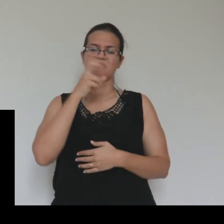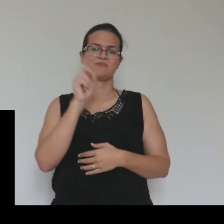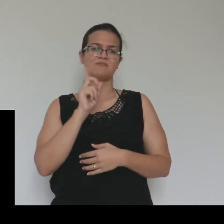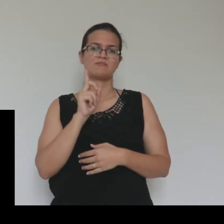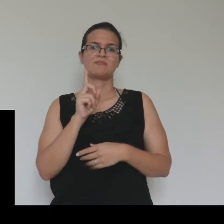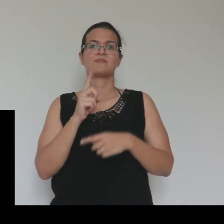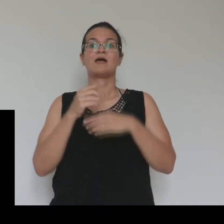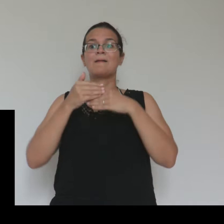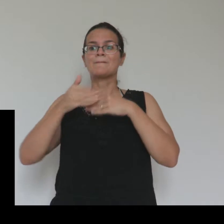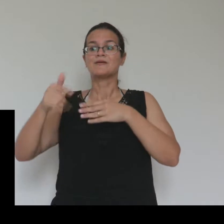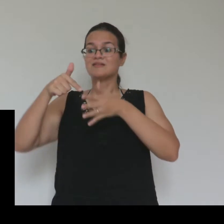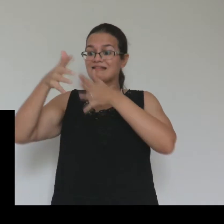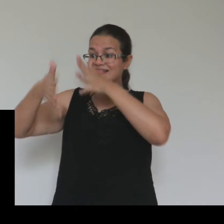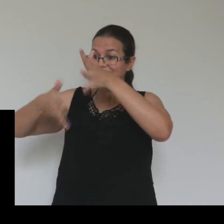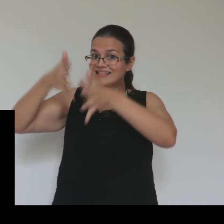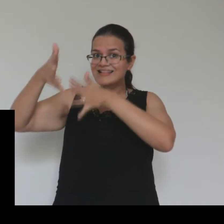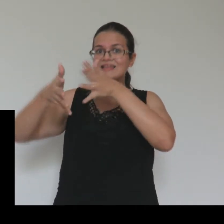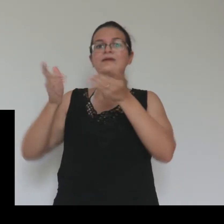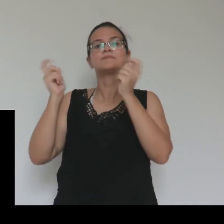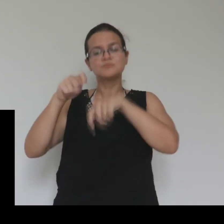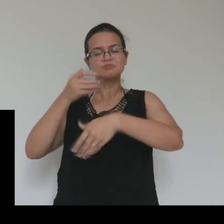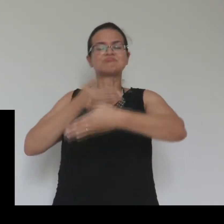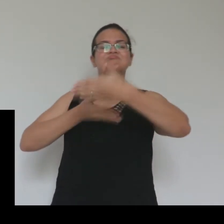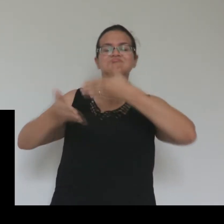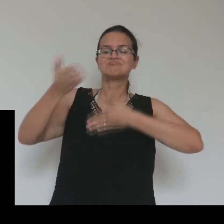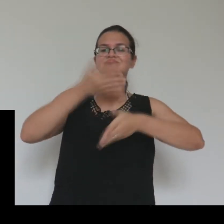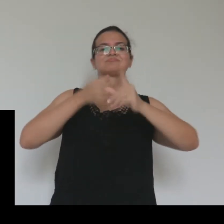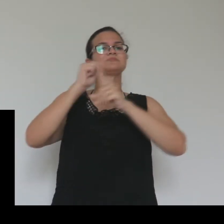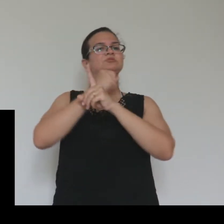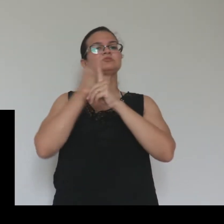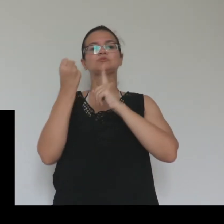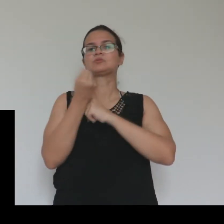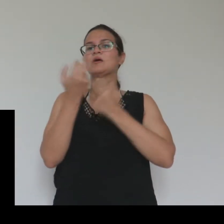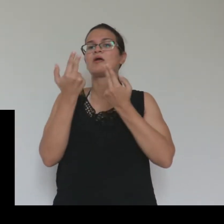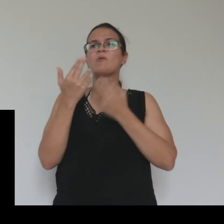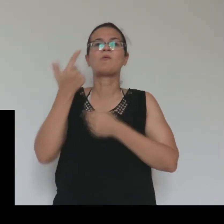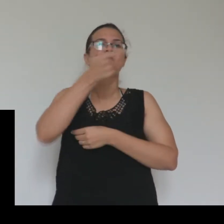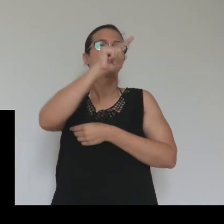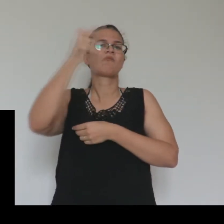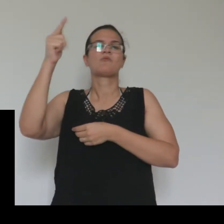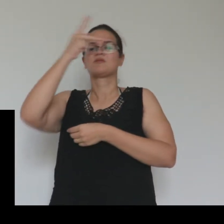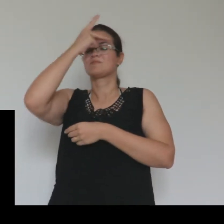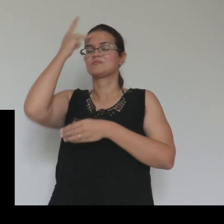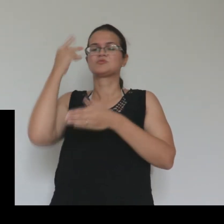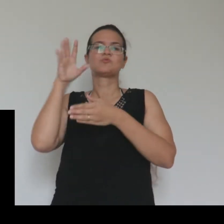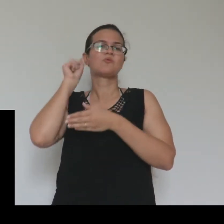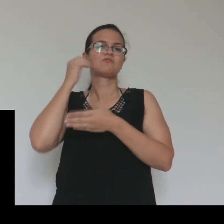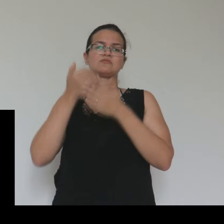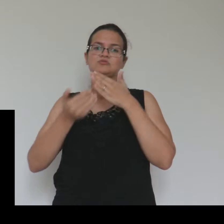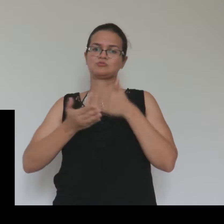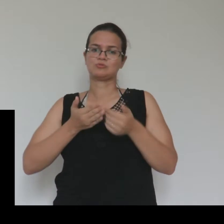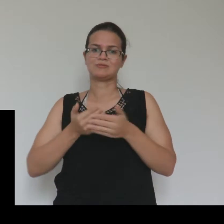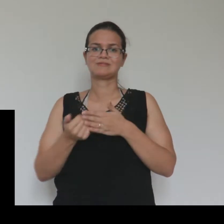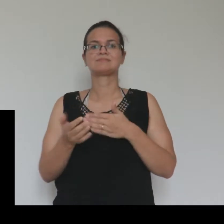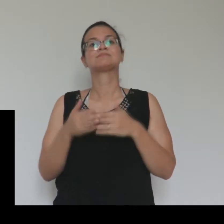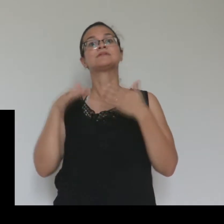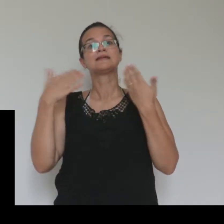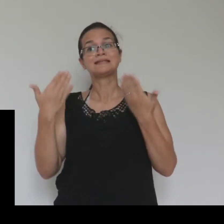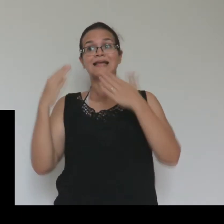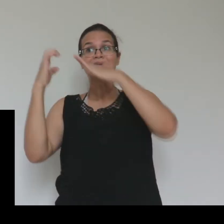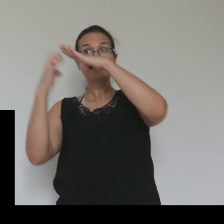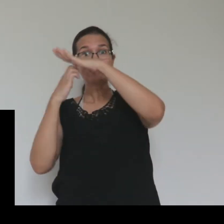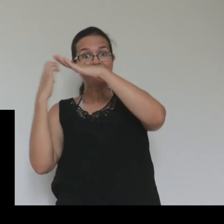qualquer outra pessoa, qualquer pessoa ouvinte. Então é a empresa que tem que se adaptar, é a escola que tem que se adaptar,